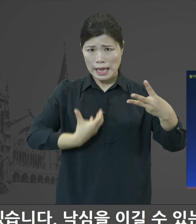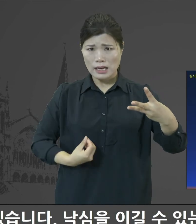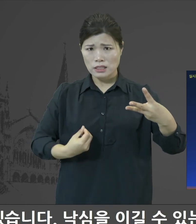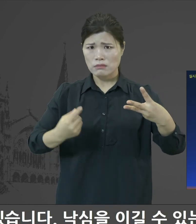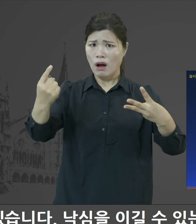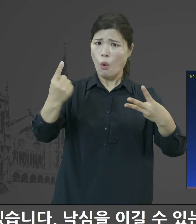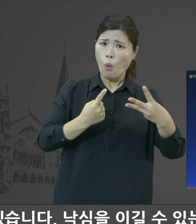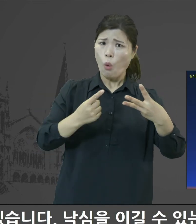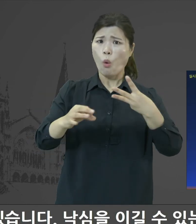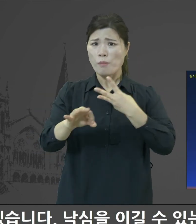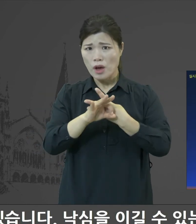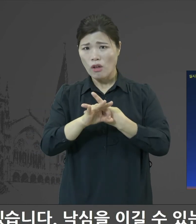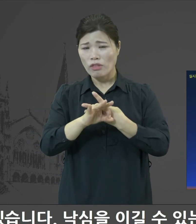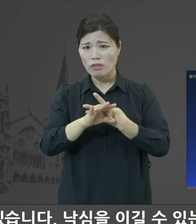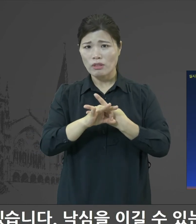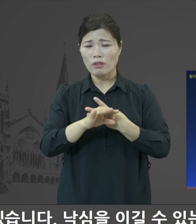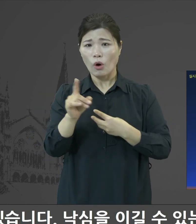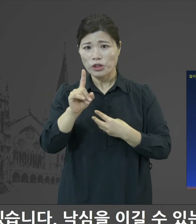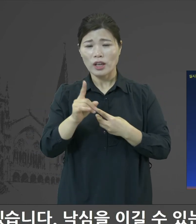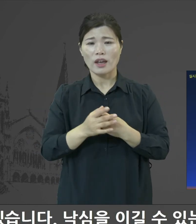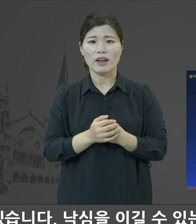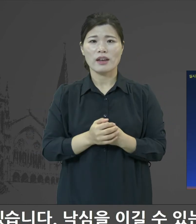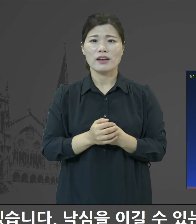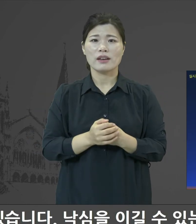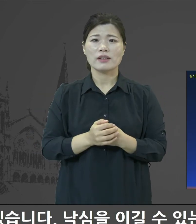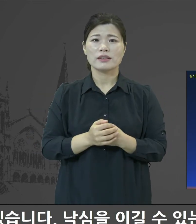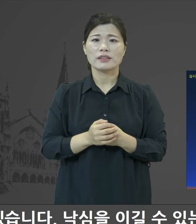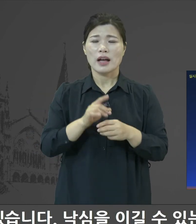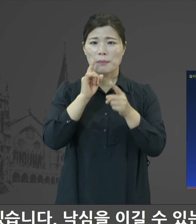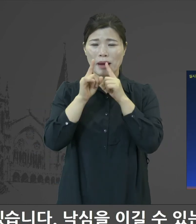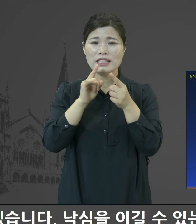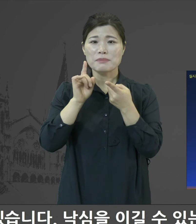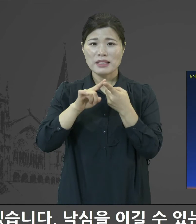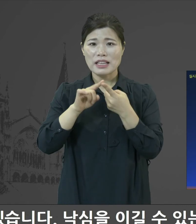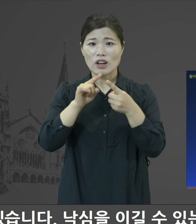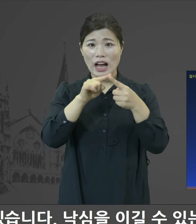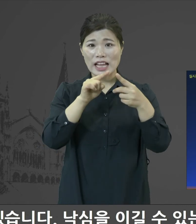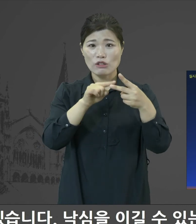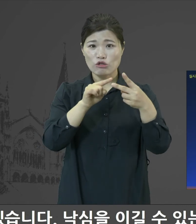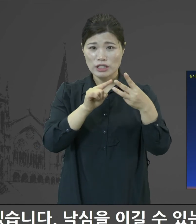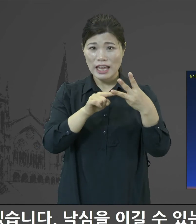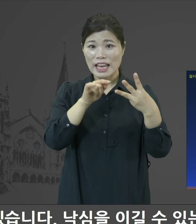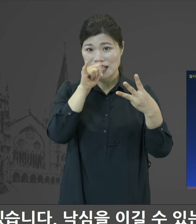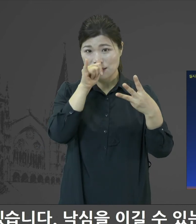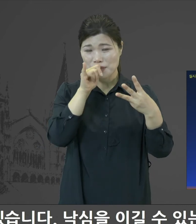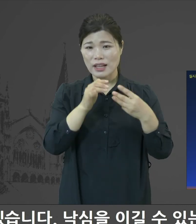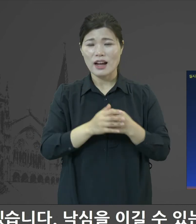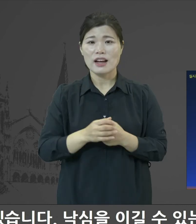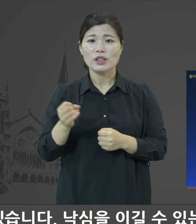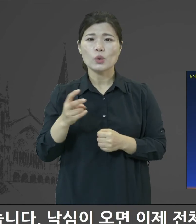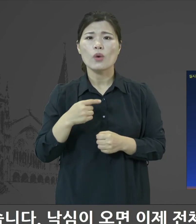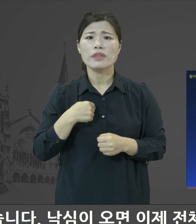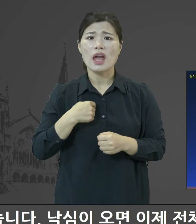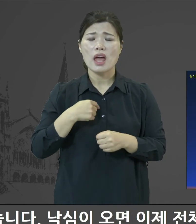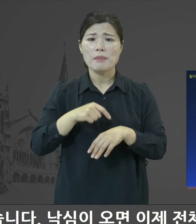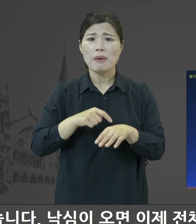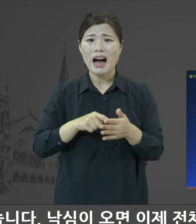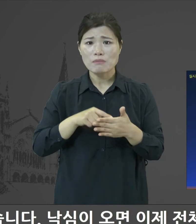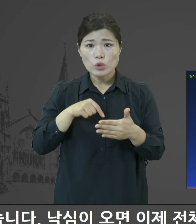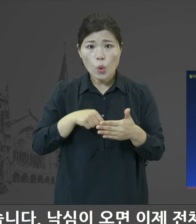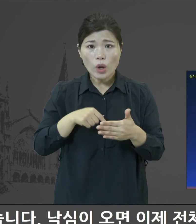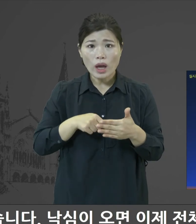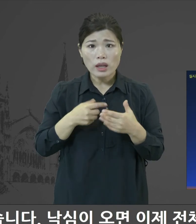될지 이제 전체 그림을 그려보겠습니다. 말씀은 세 가지를 가르쳐 줬는데, 일단 사랑하는 성도 여러분, 내 마음속에 낙심이 깊어지지